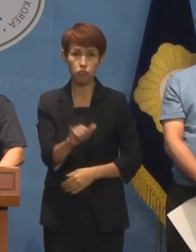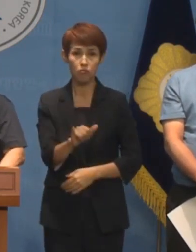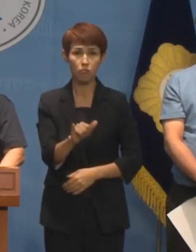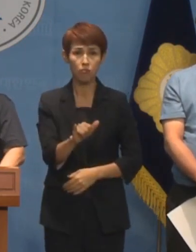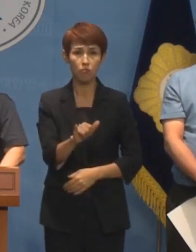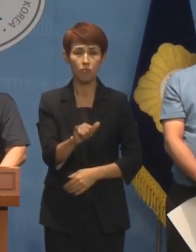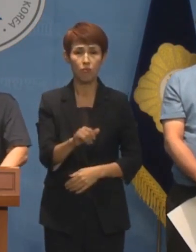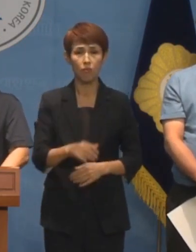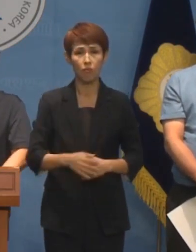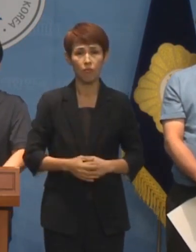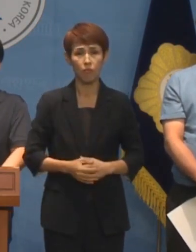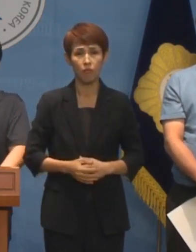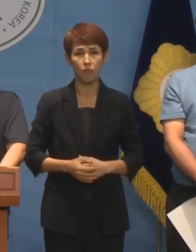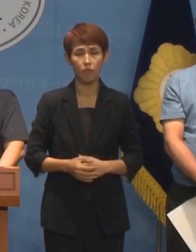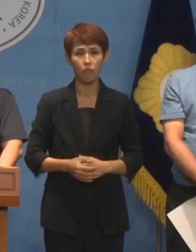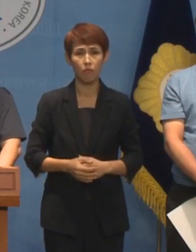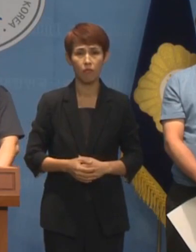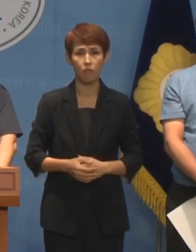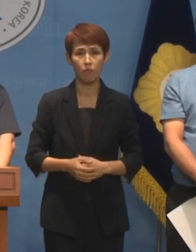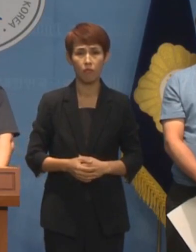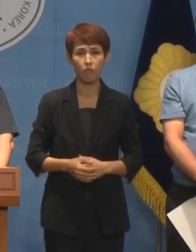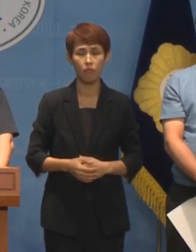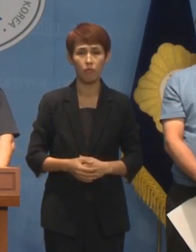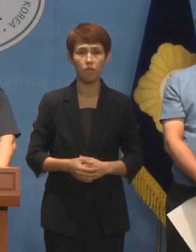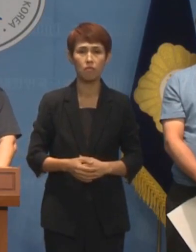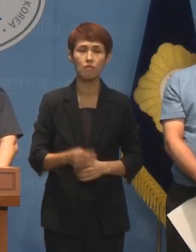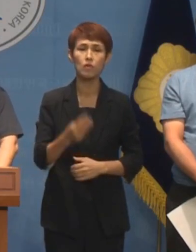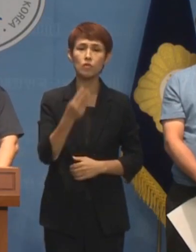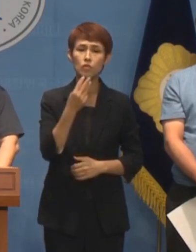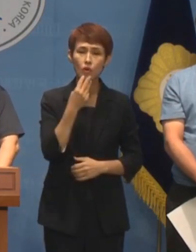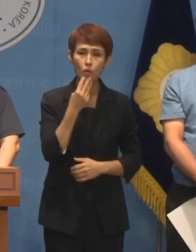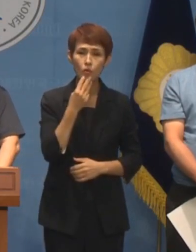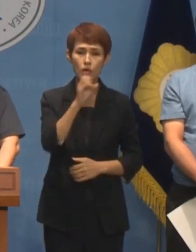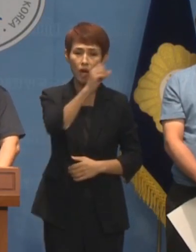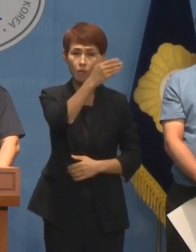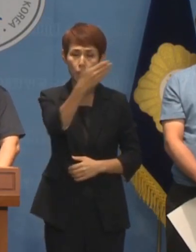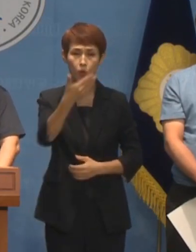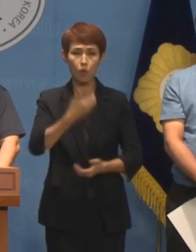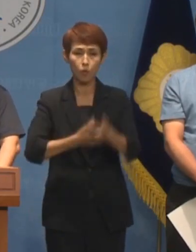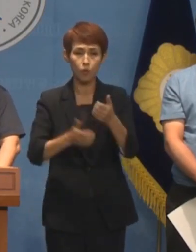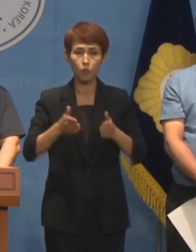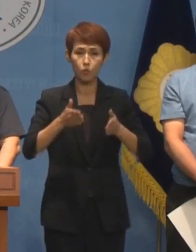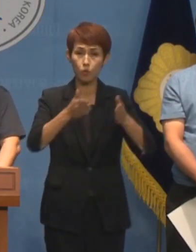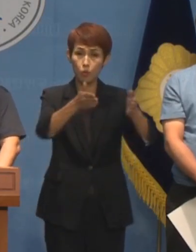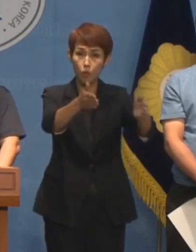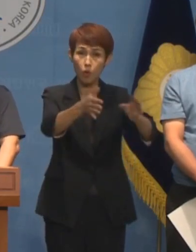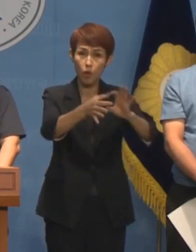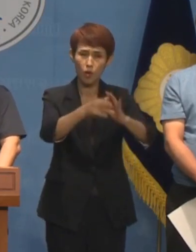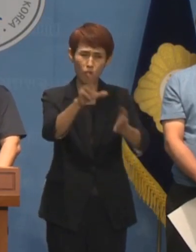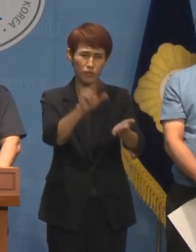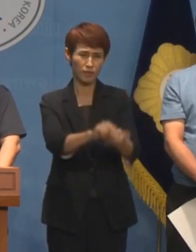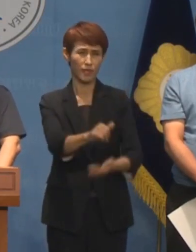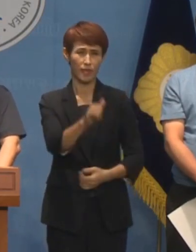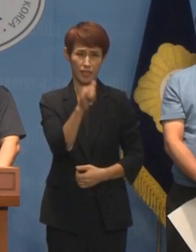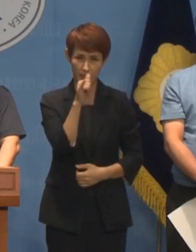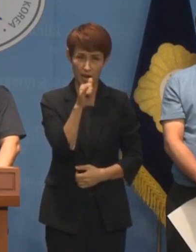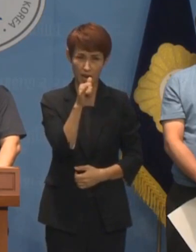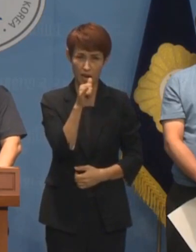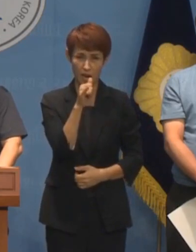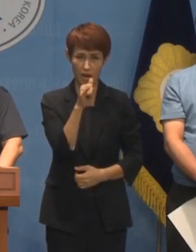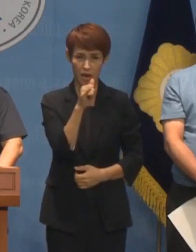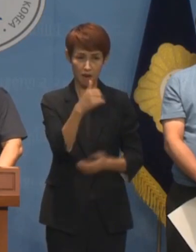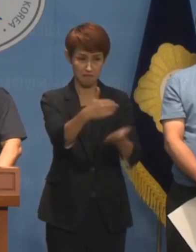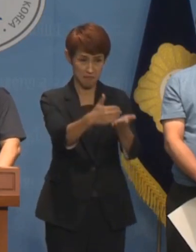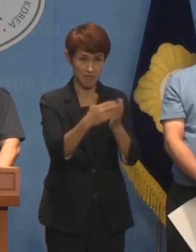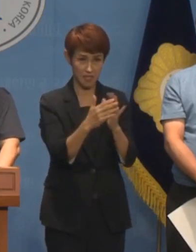데가 없습니다. 이렇게까지 문제제기를 당한 적이 없습니다. 서울 양평 고속도로를 지속적으로 지적해 오신 분들과 양평 3대